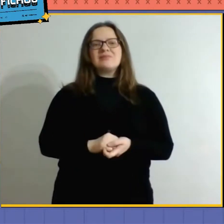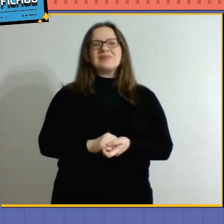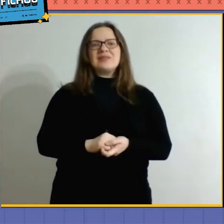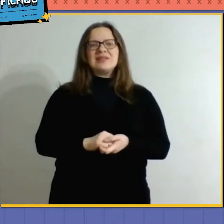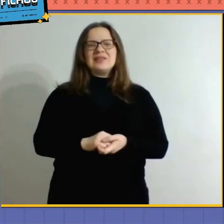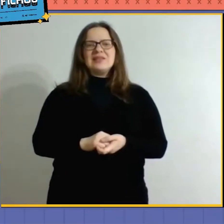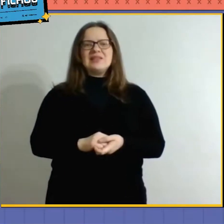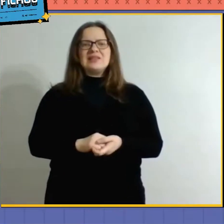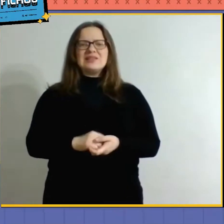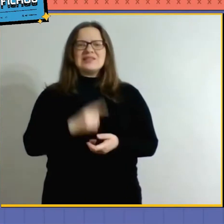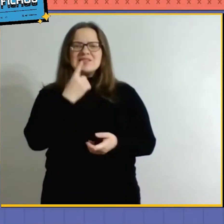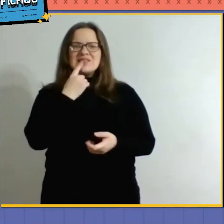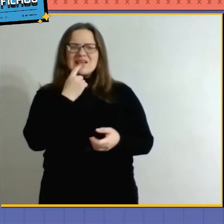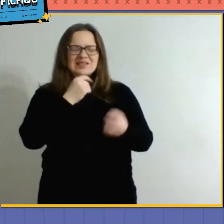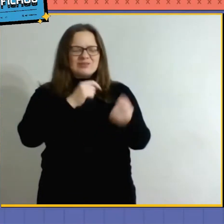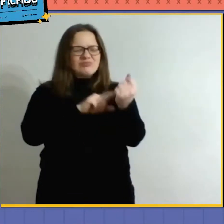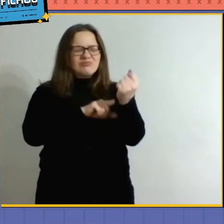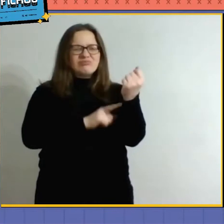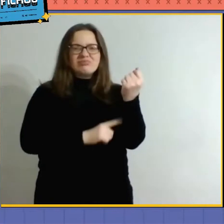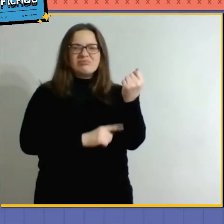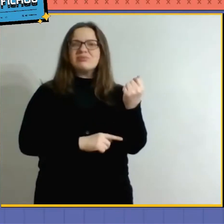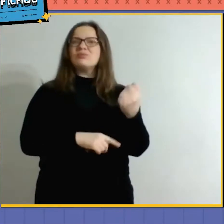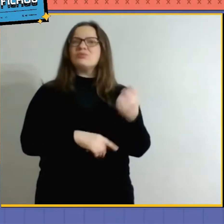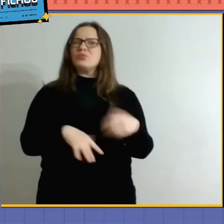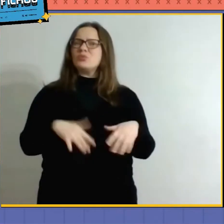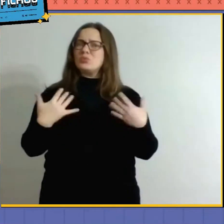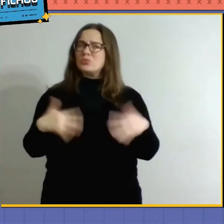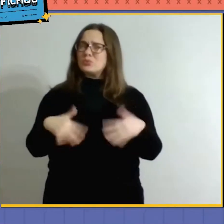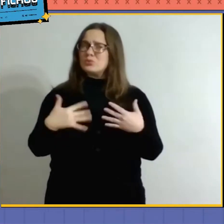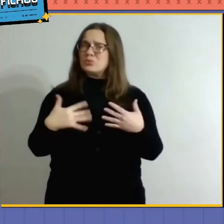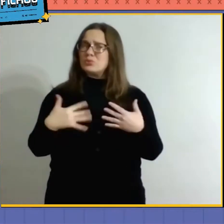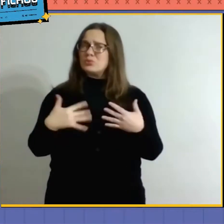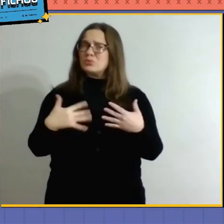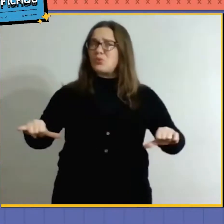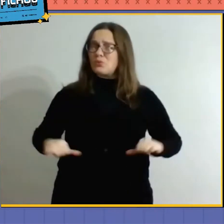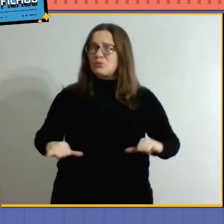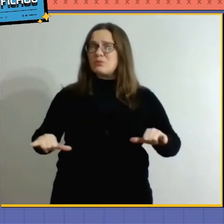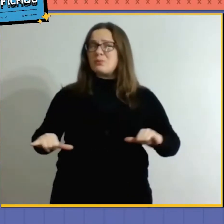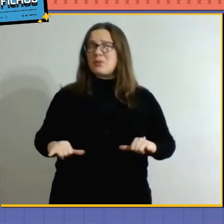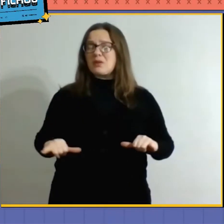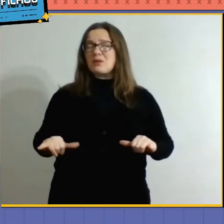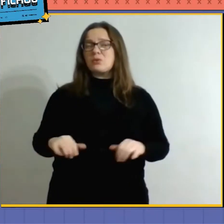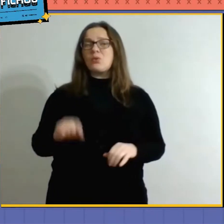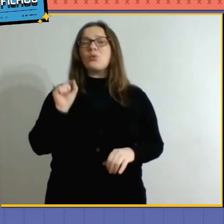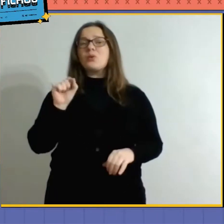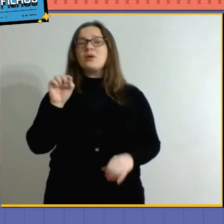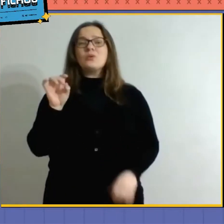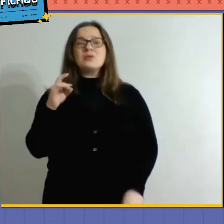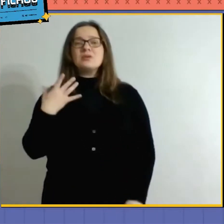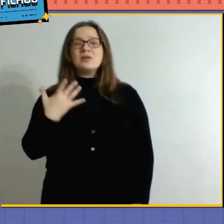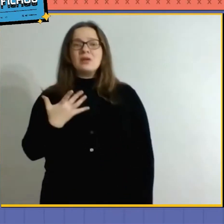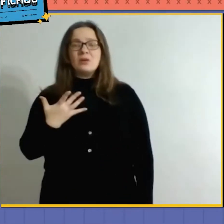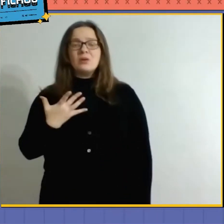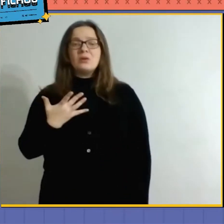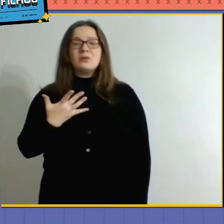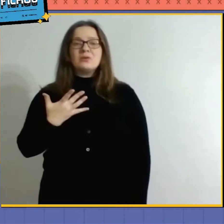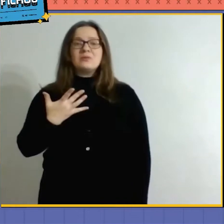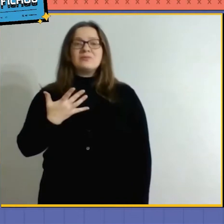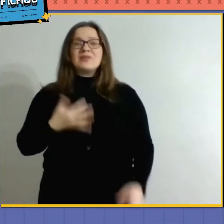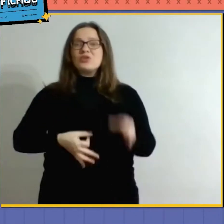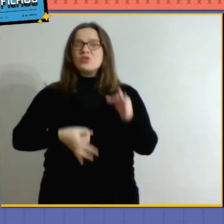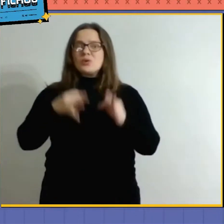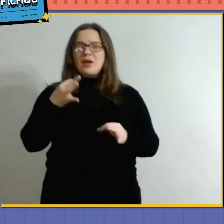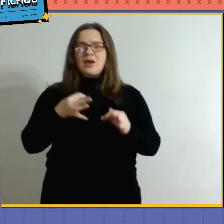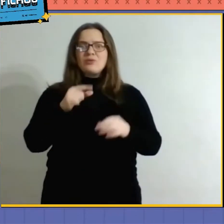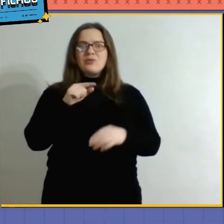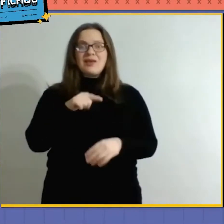muitas vezes tão forte que eles batiam nele né mas aí amados adolescente sabe o que aconteceu Ele foi julgado e ganhou a